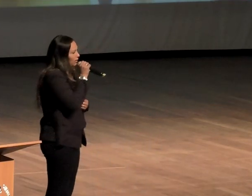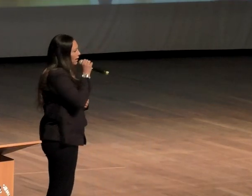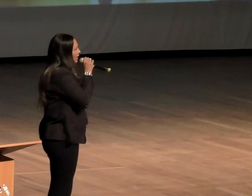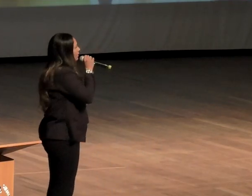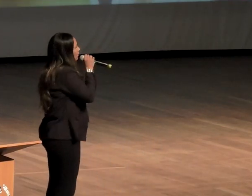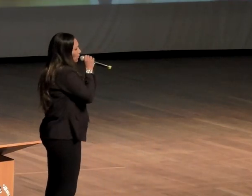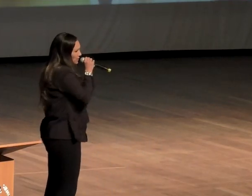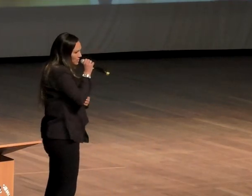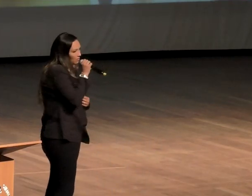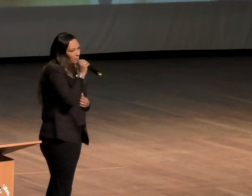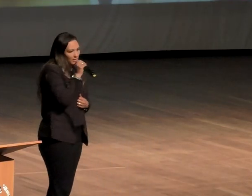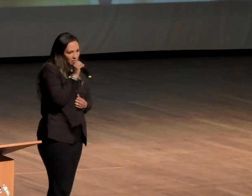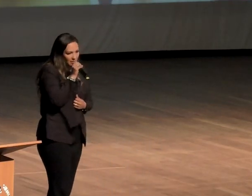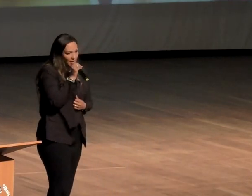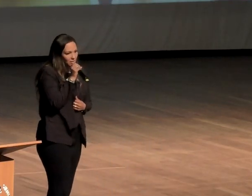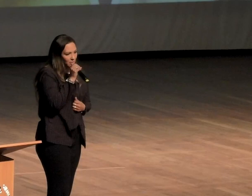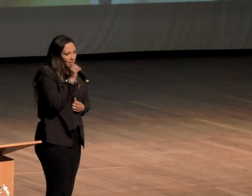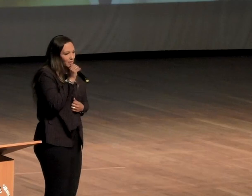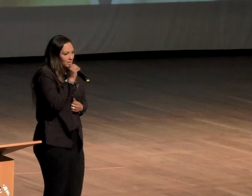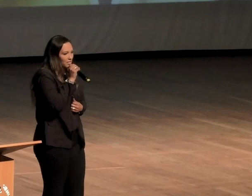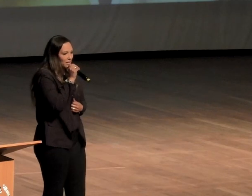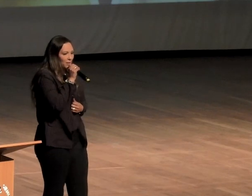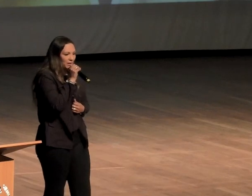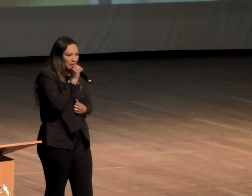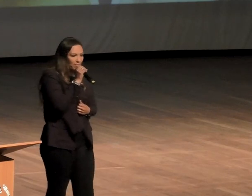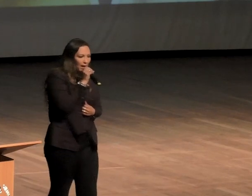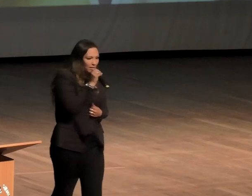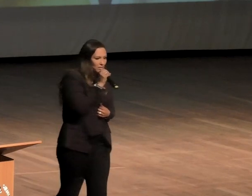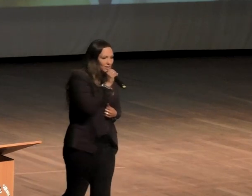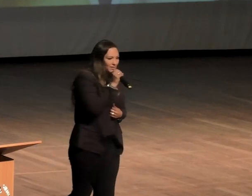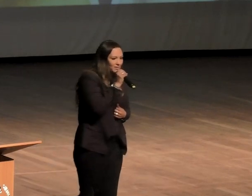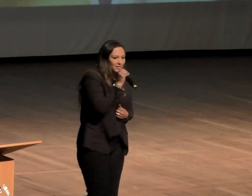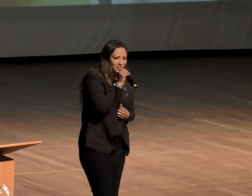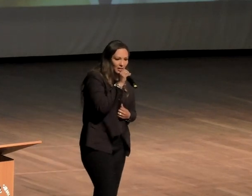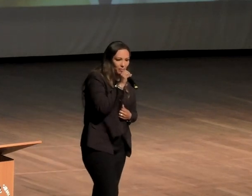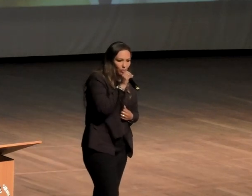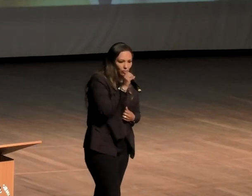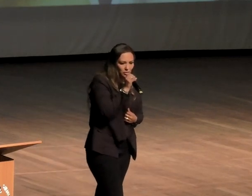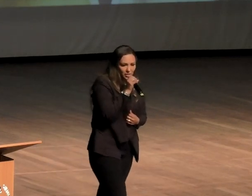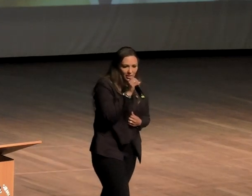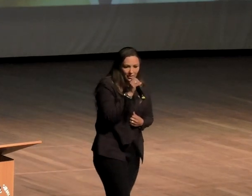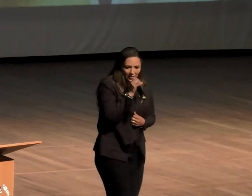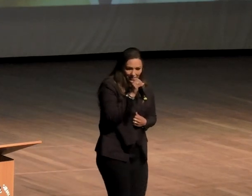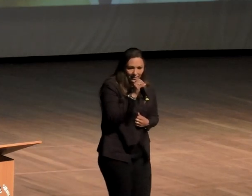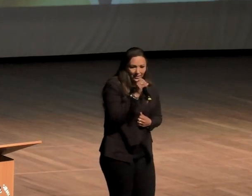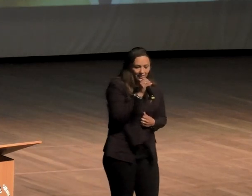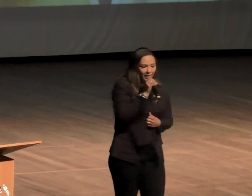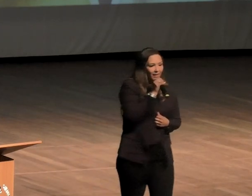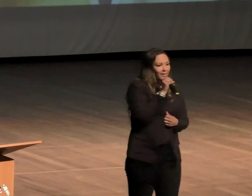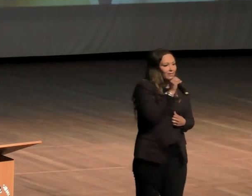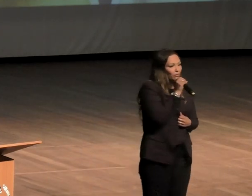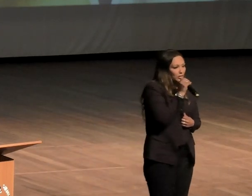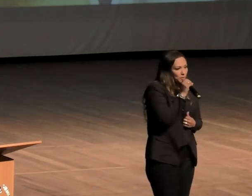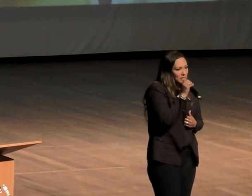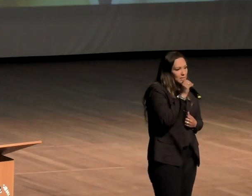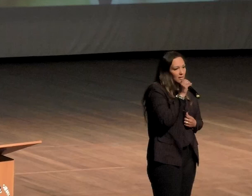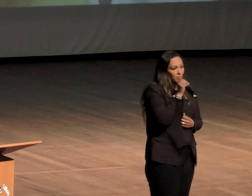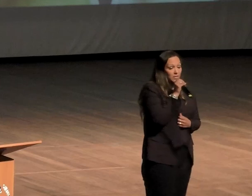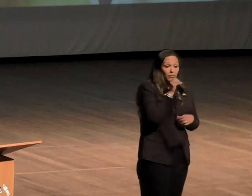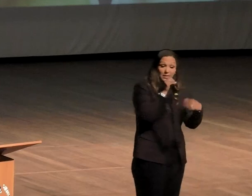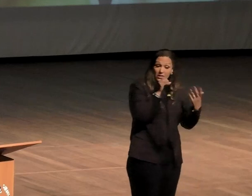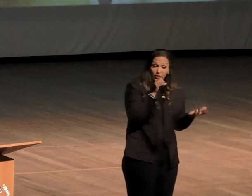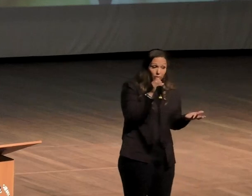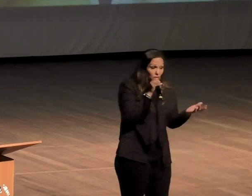escolar com ensino-aprendizagem seja na matemática seja na Biologia né então nós